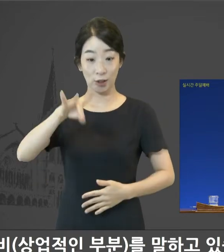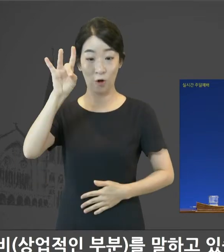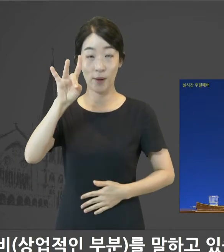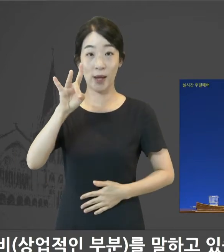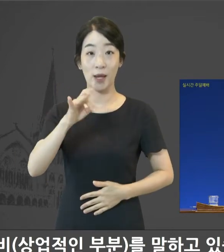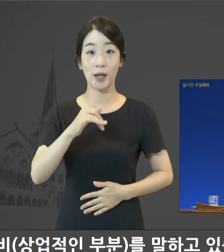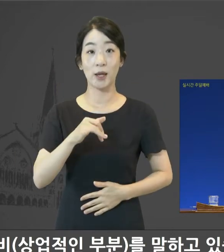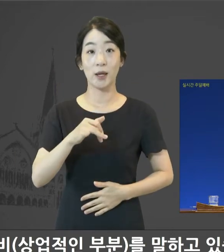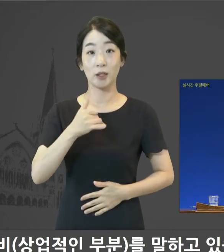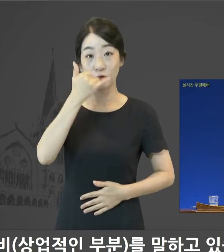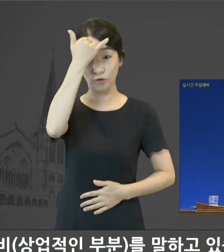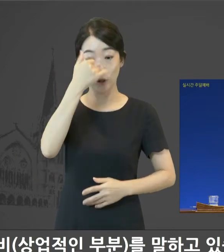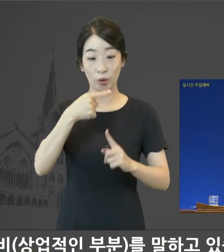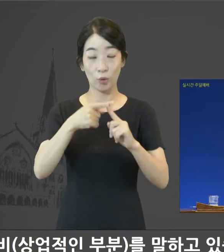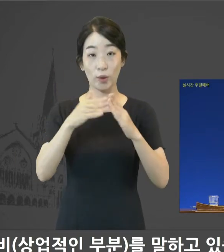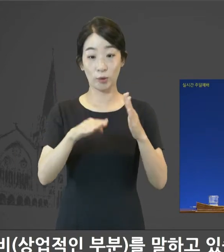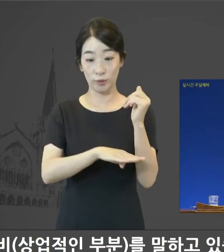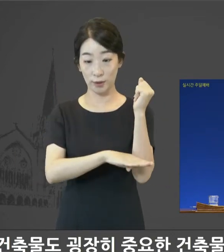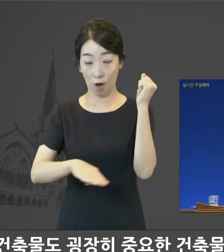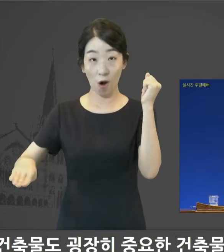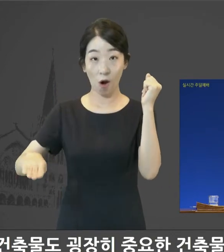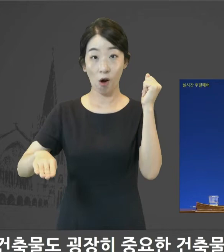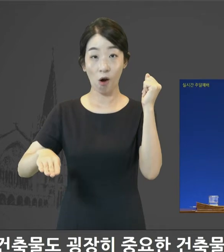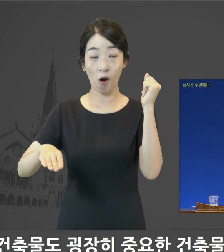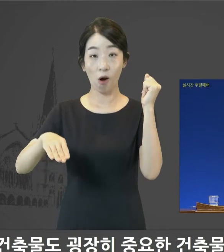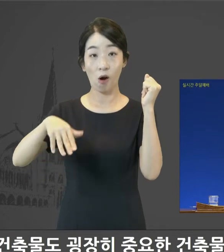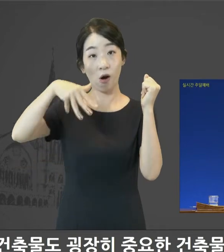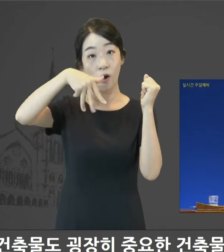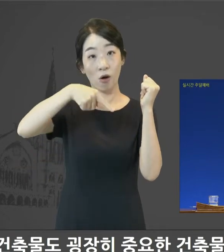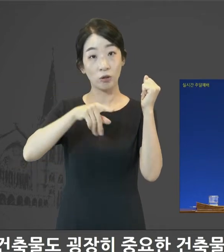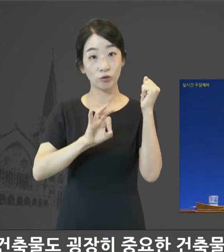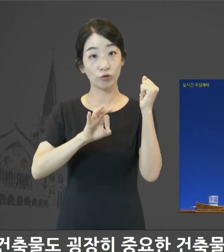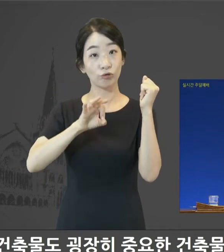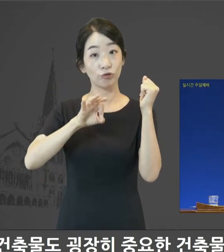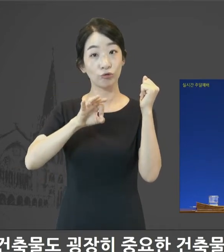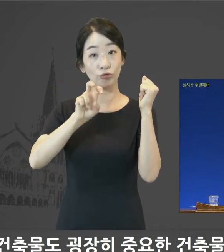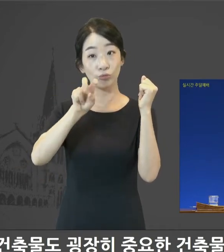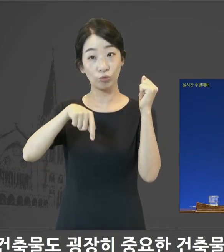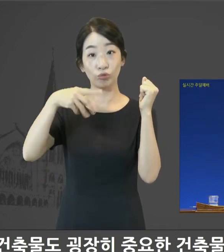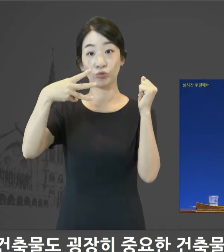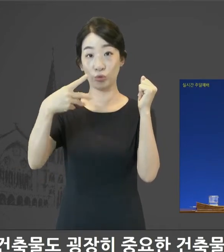충무로에서 모이다가 이제 강남으로 이전할 계획을 세우고